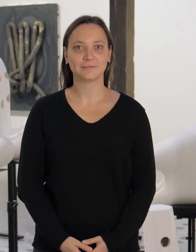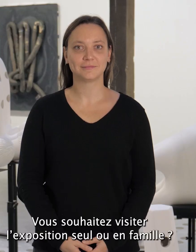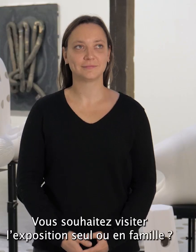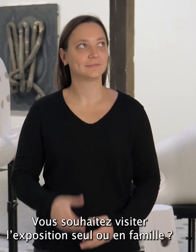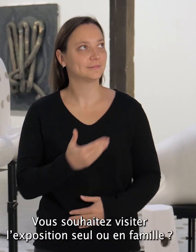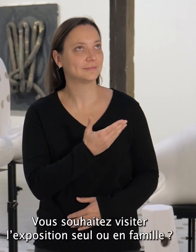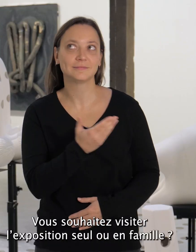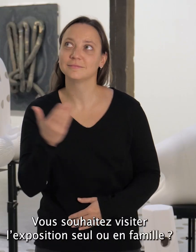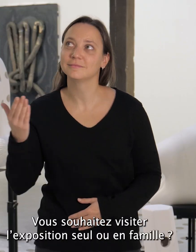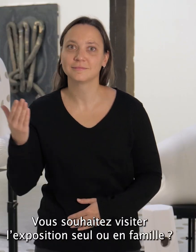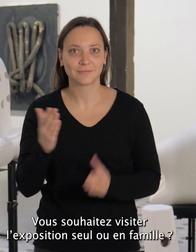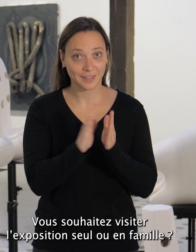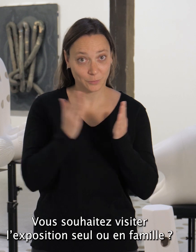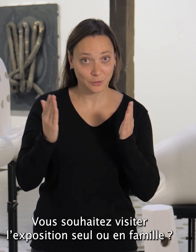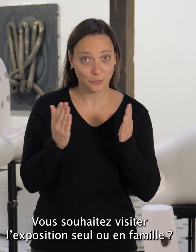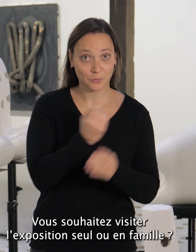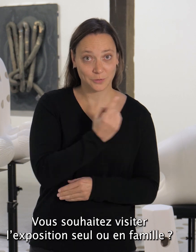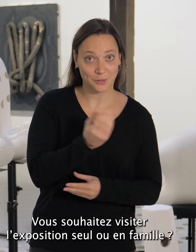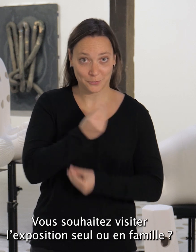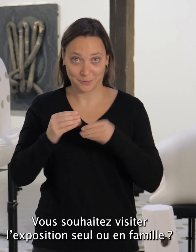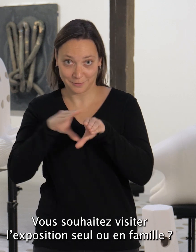Vous souhaitez visiter l'exposition, seul ou en famille?